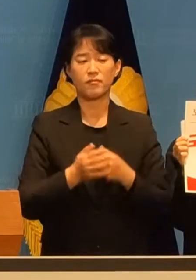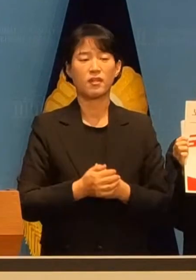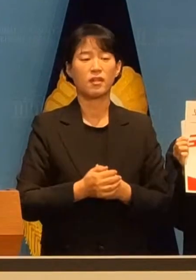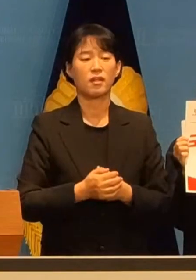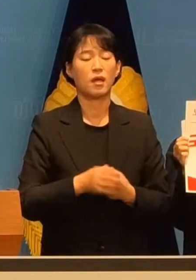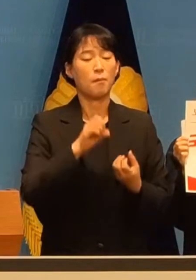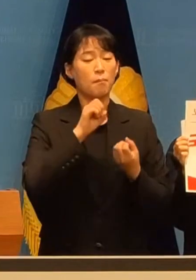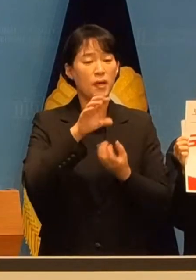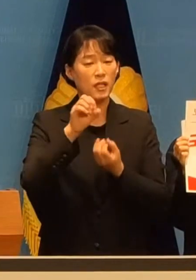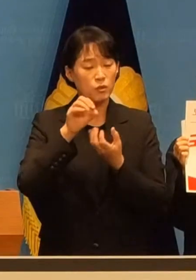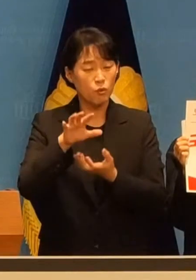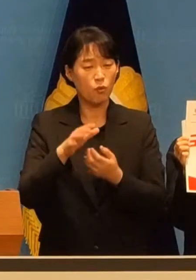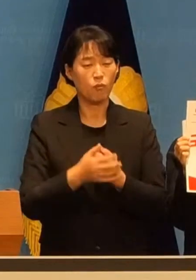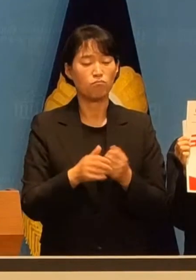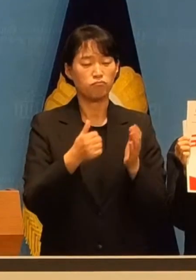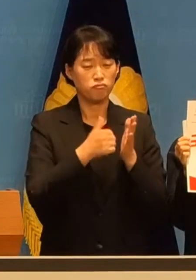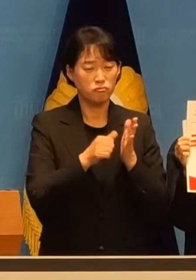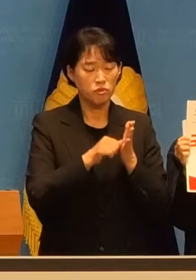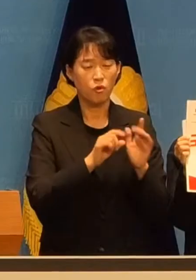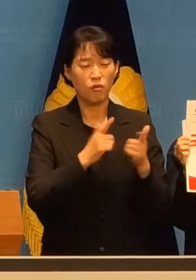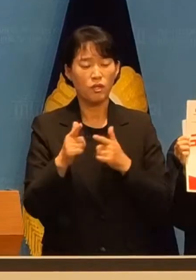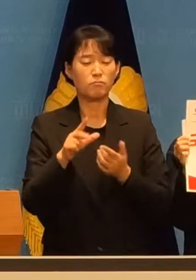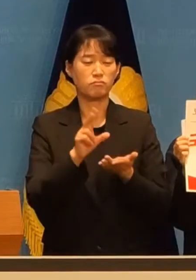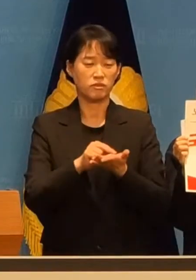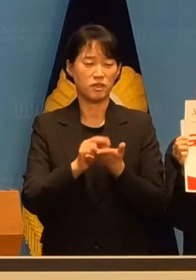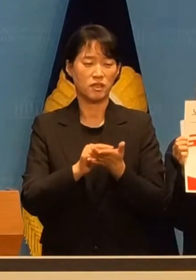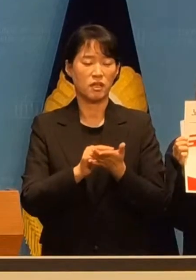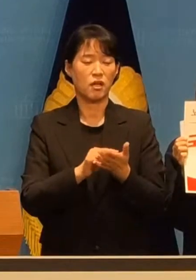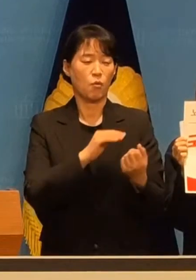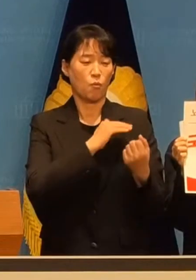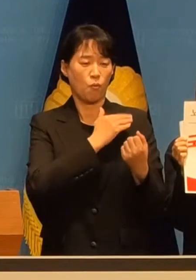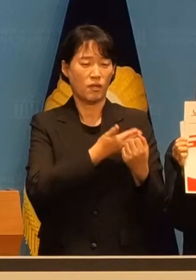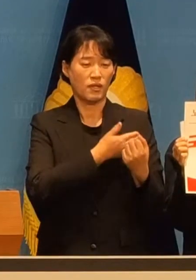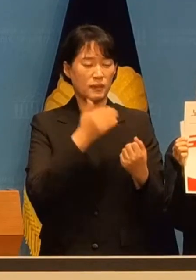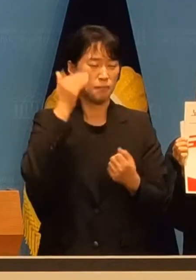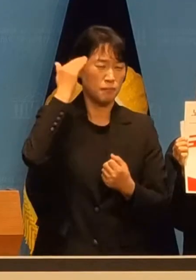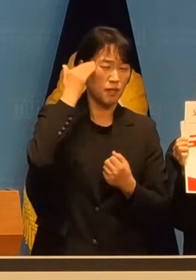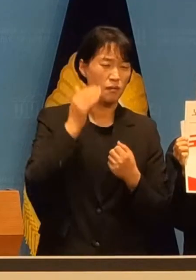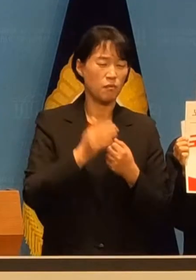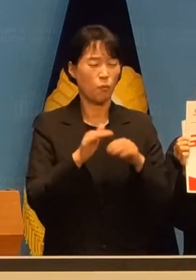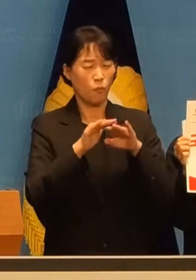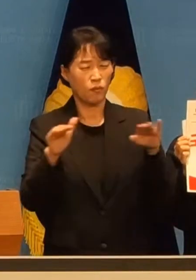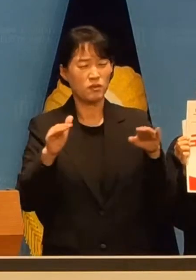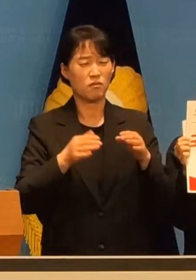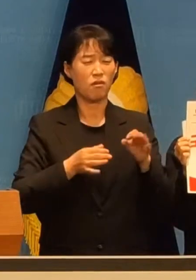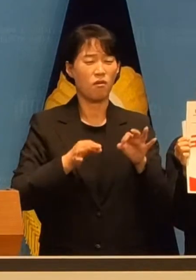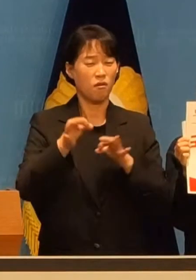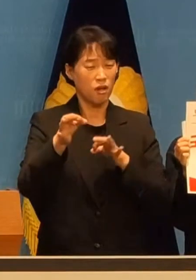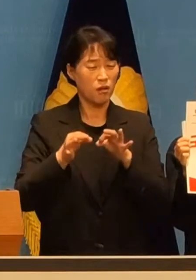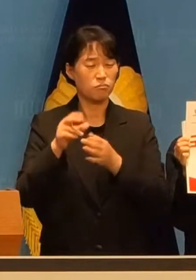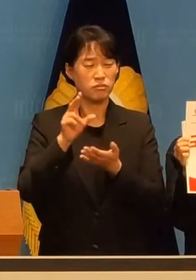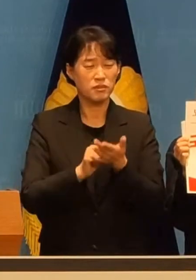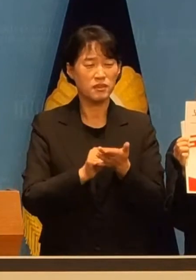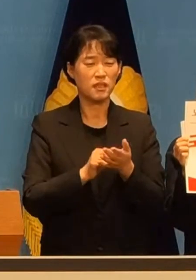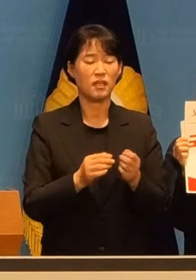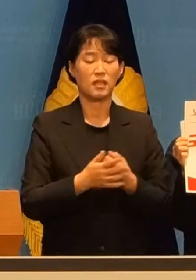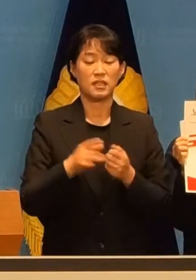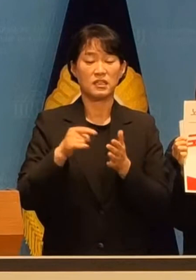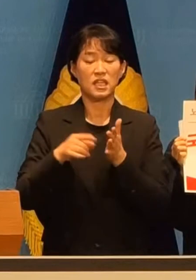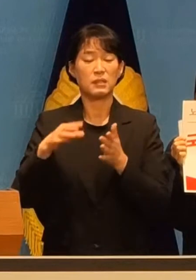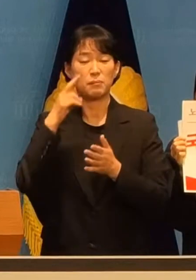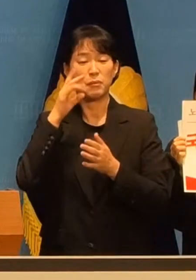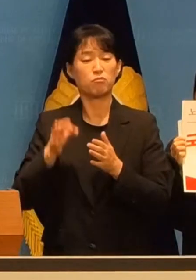배송정책과 물류구조의 문제, 소비자 권리 침해와 공정거래 문제, 돈은 한국에서 벌고 세금은 미국에